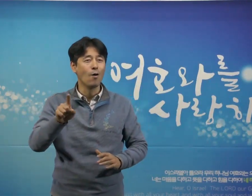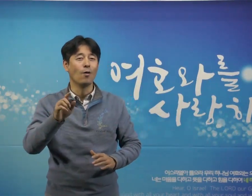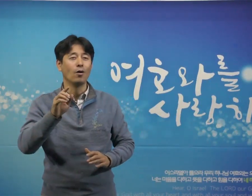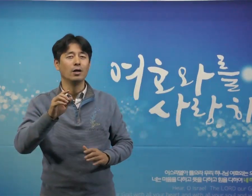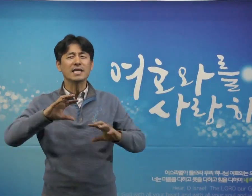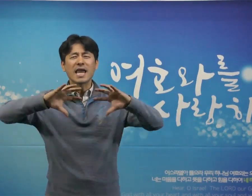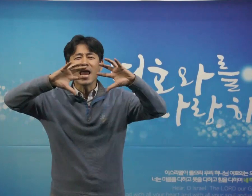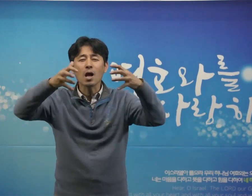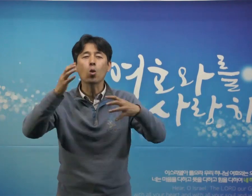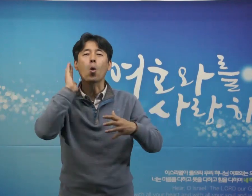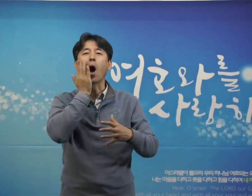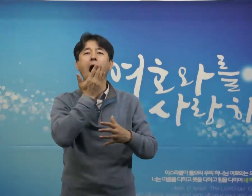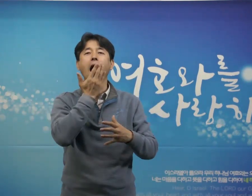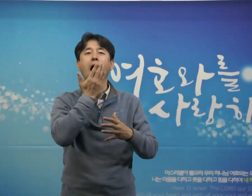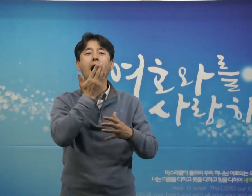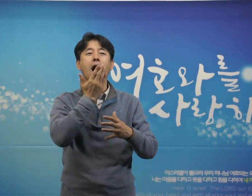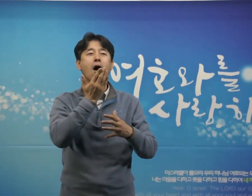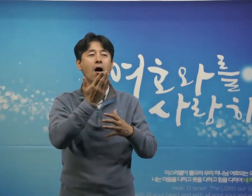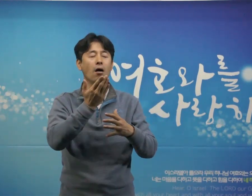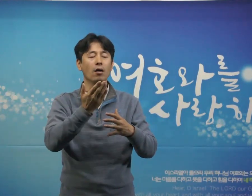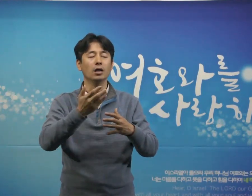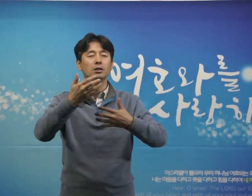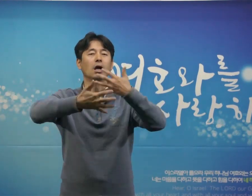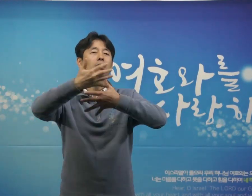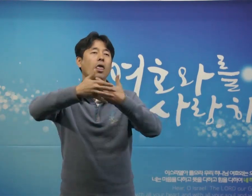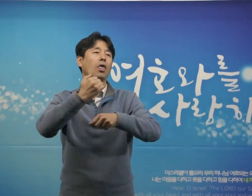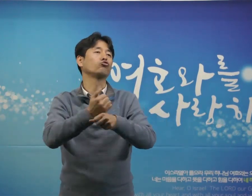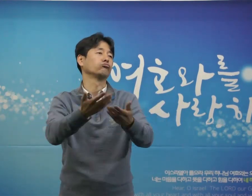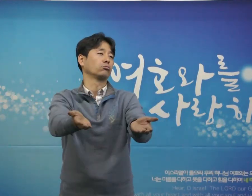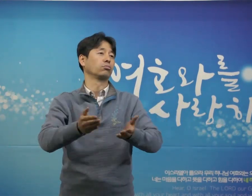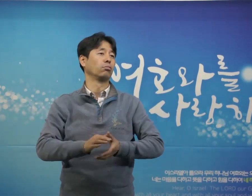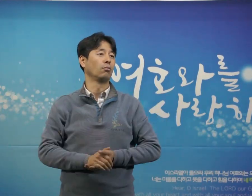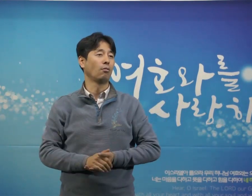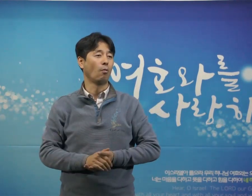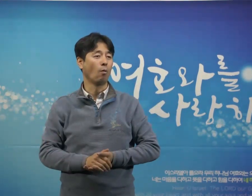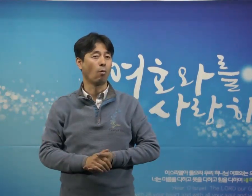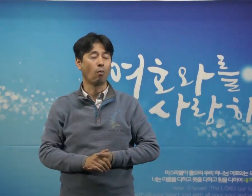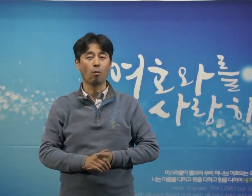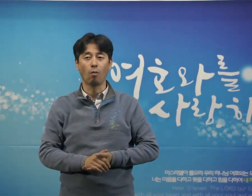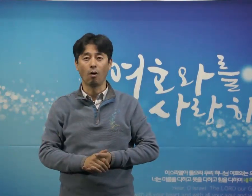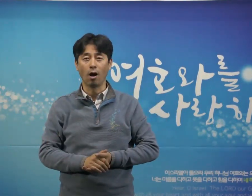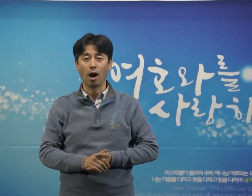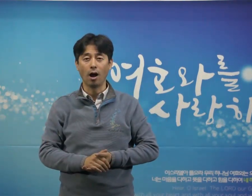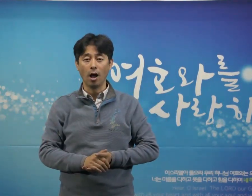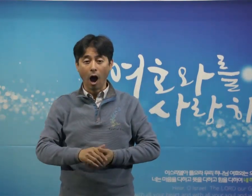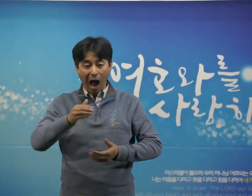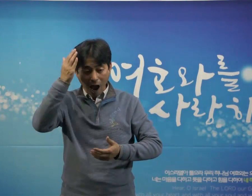뭐 세계 농인을 위해서 영상을 번역해서 영상으로